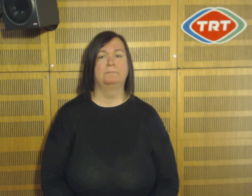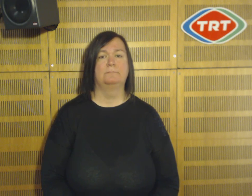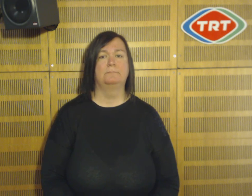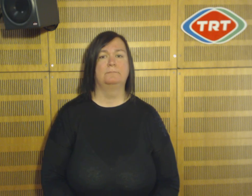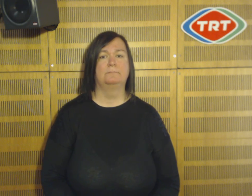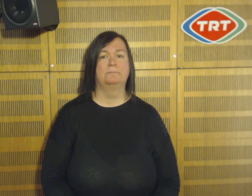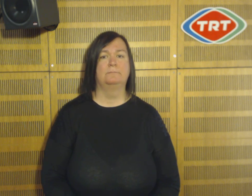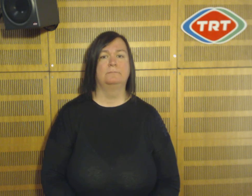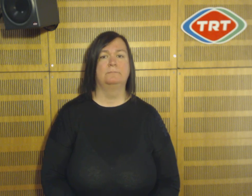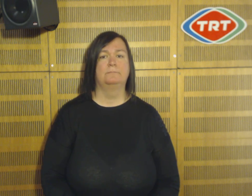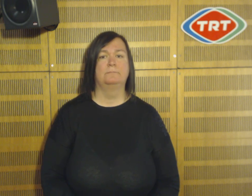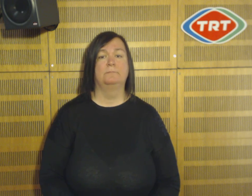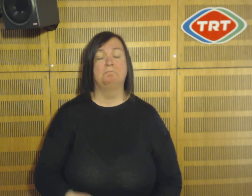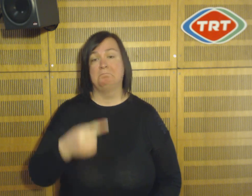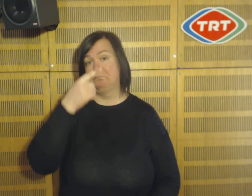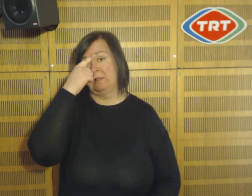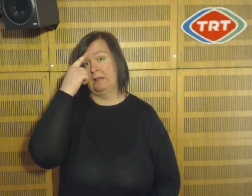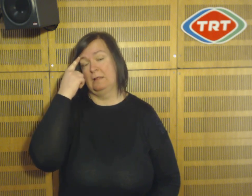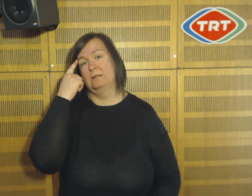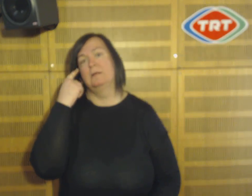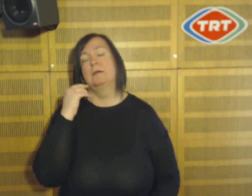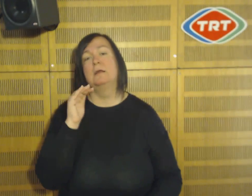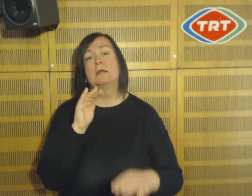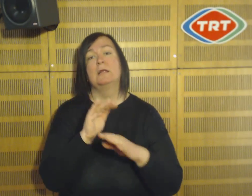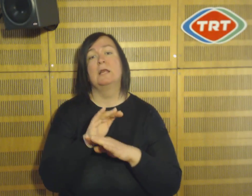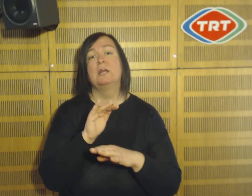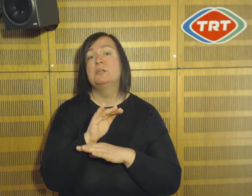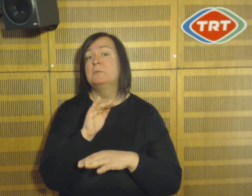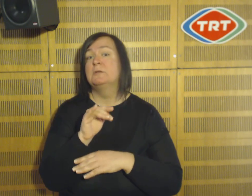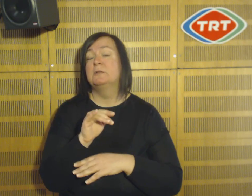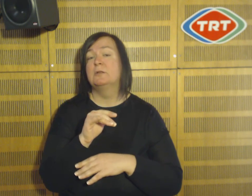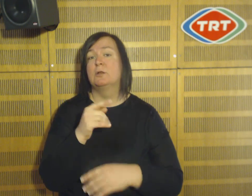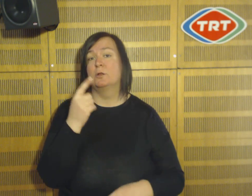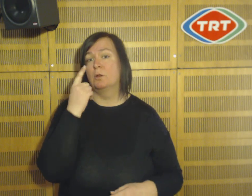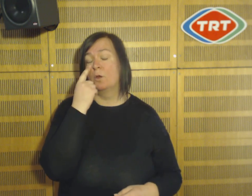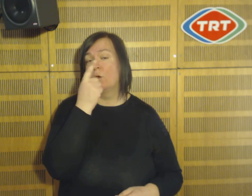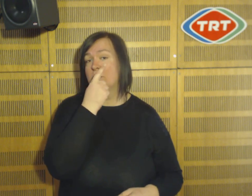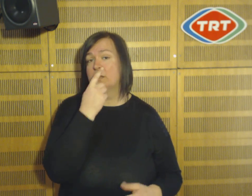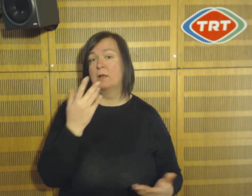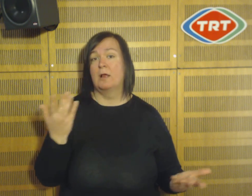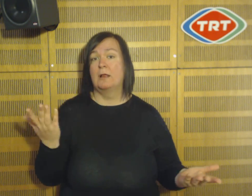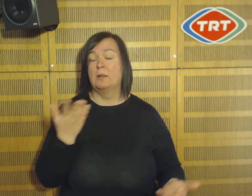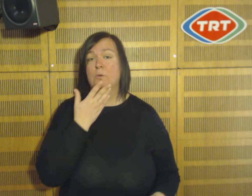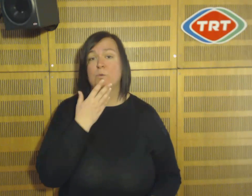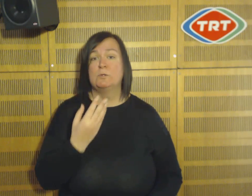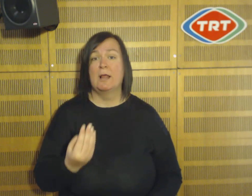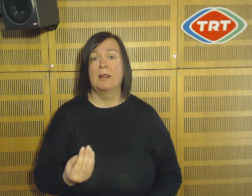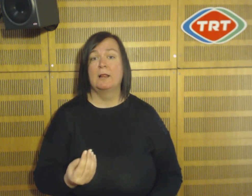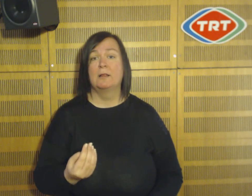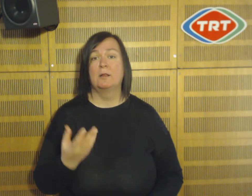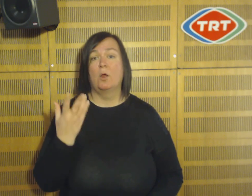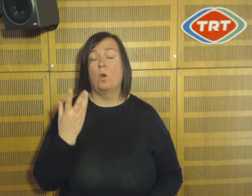gittin Belki de Yaşamının gözlerin kadar güzel olmasını